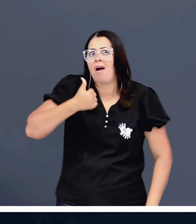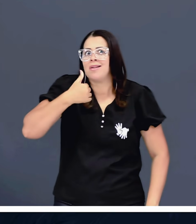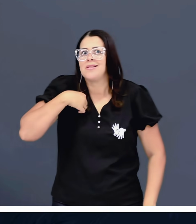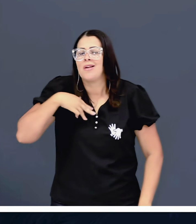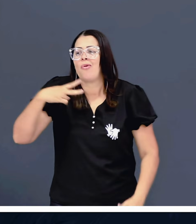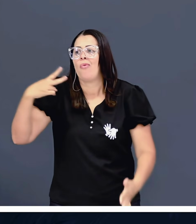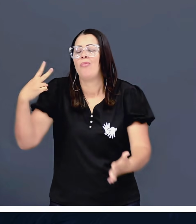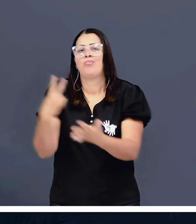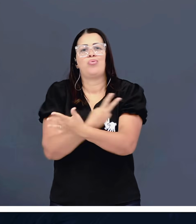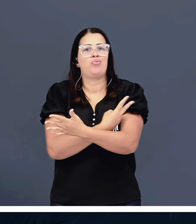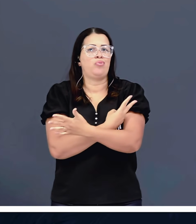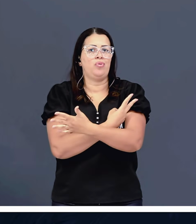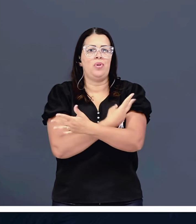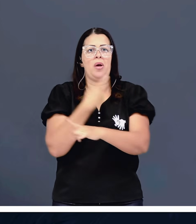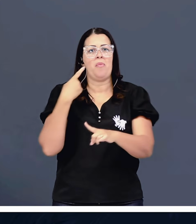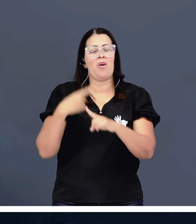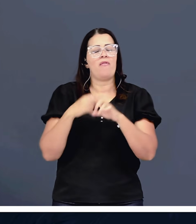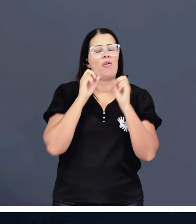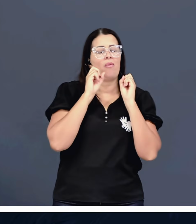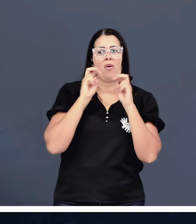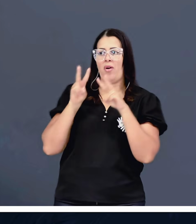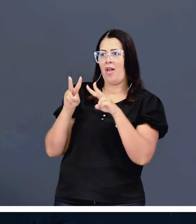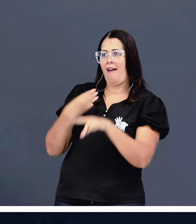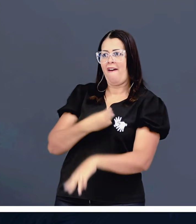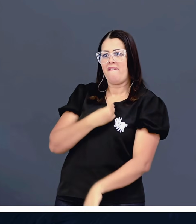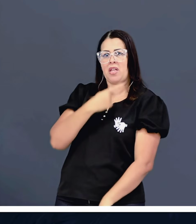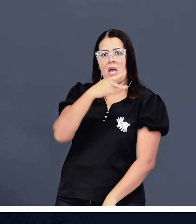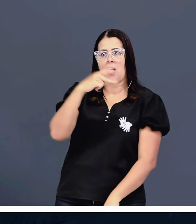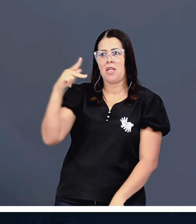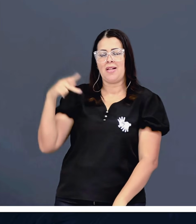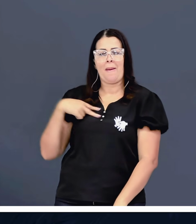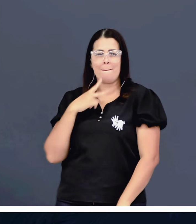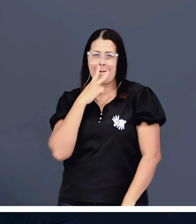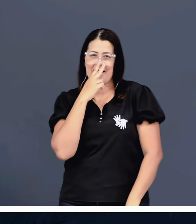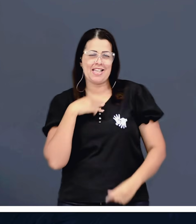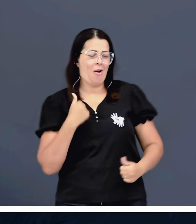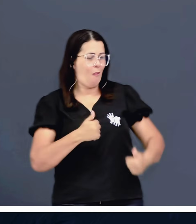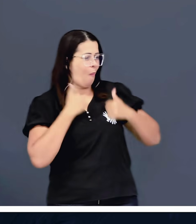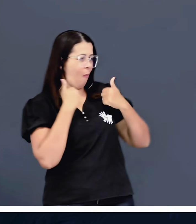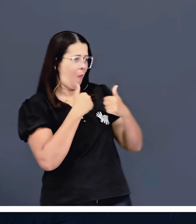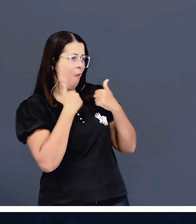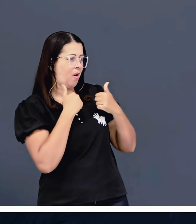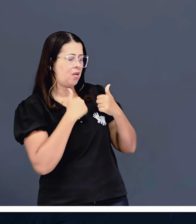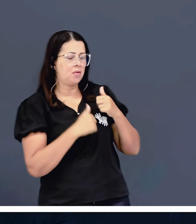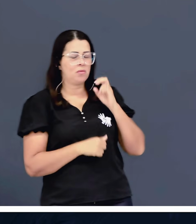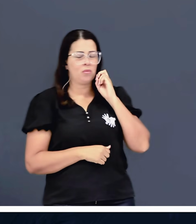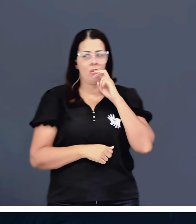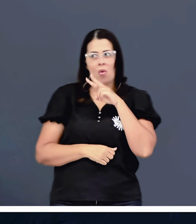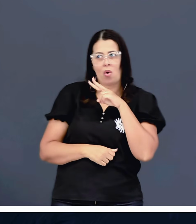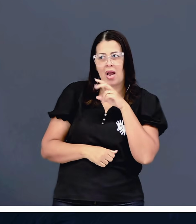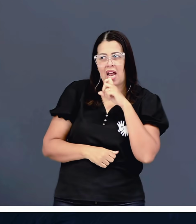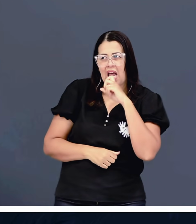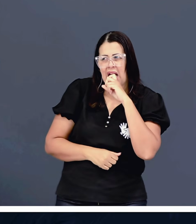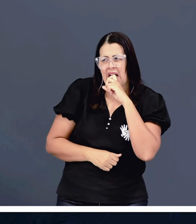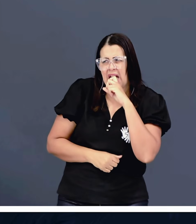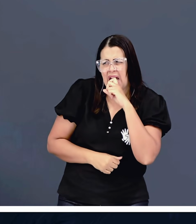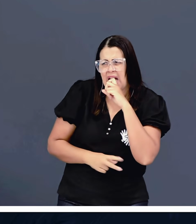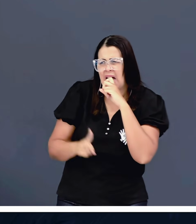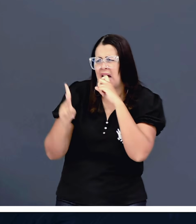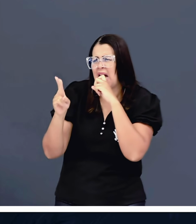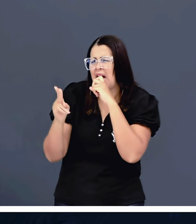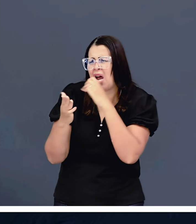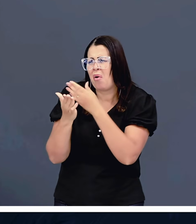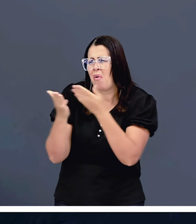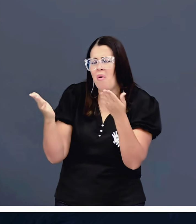cometi uma loucura. Porque fiquei observando demais a vida de quem parecia ir bem e quase eu quis ser igualzinho a